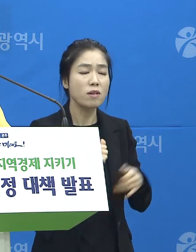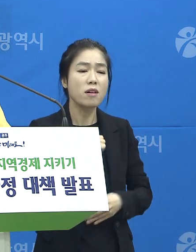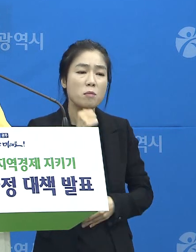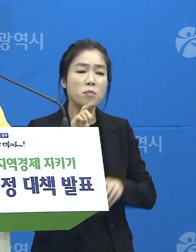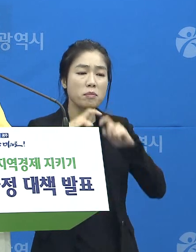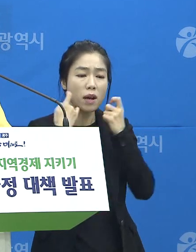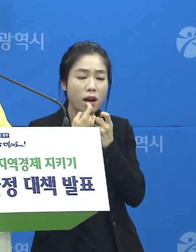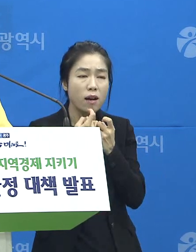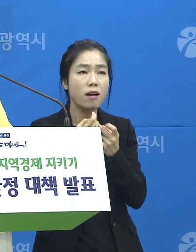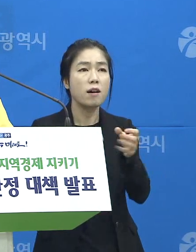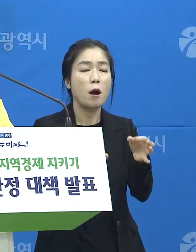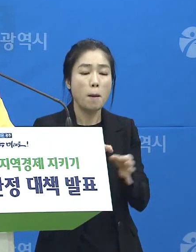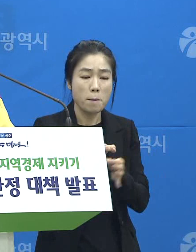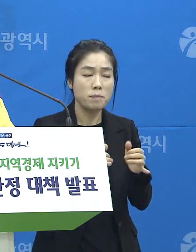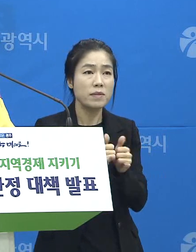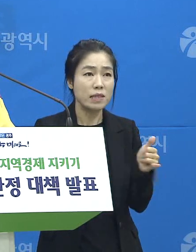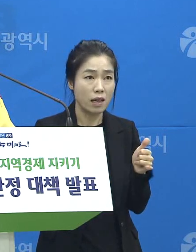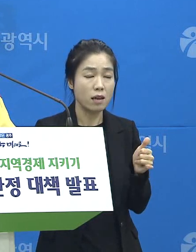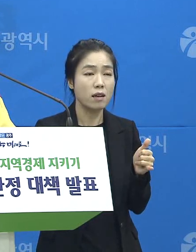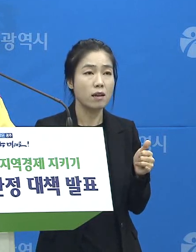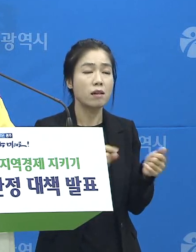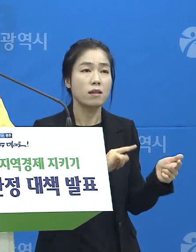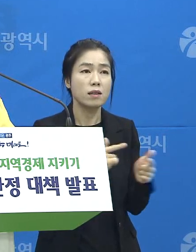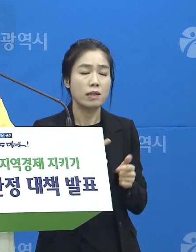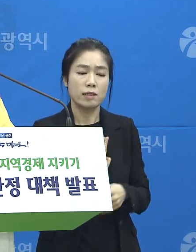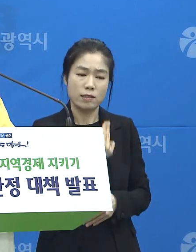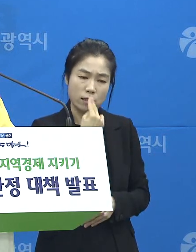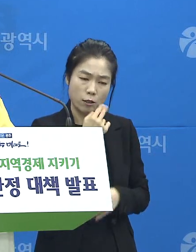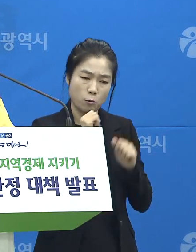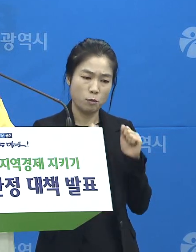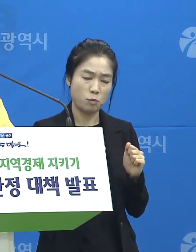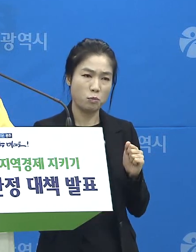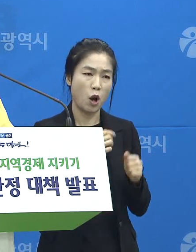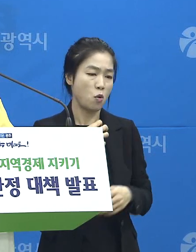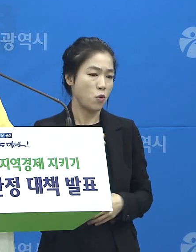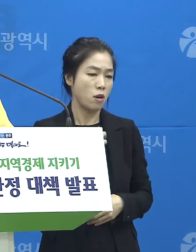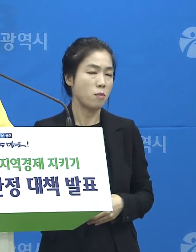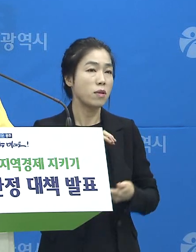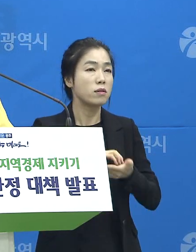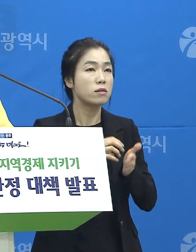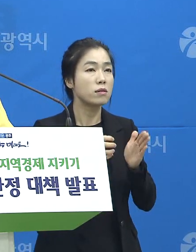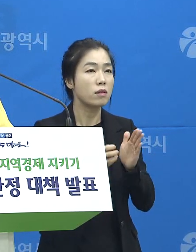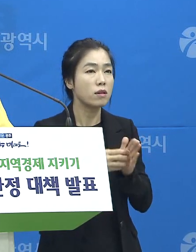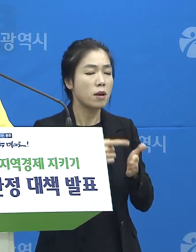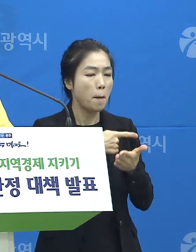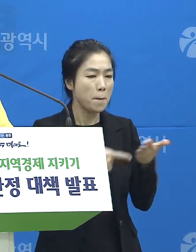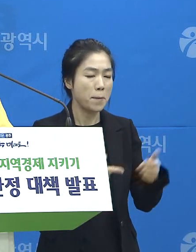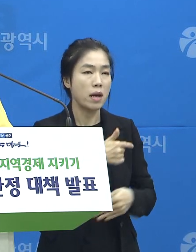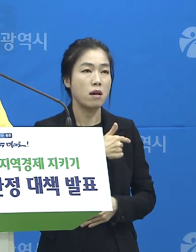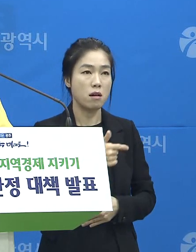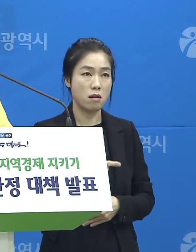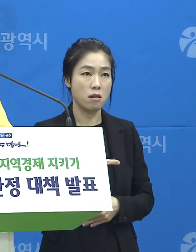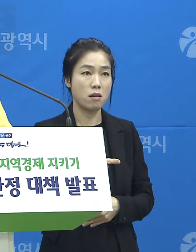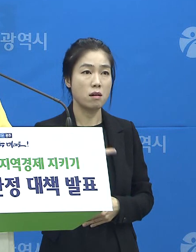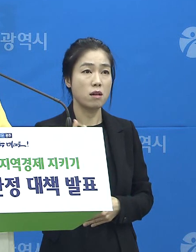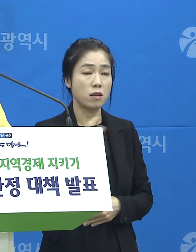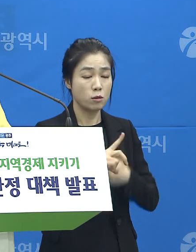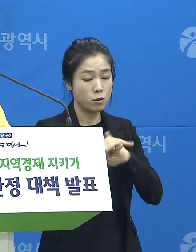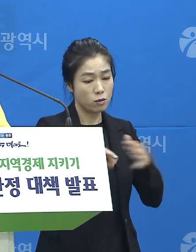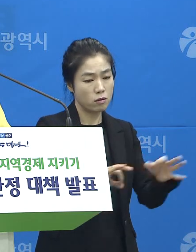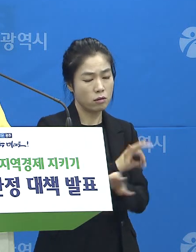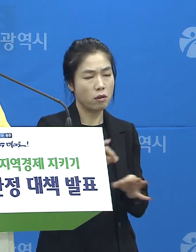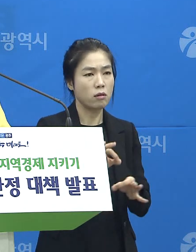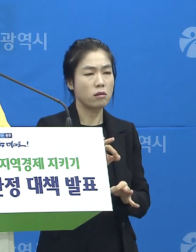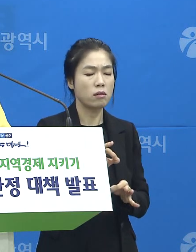영세 자영사업자들은 생존마저 위협받을 정도로 그 피해가 막대하고